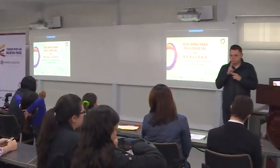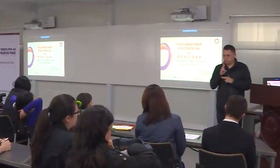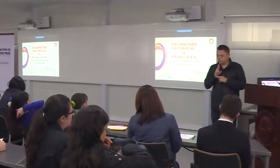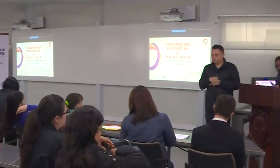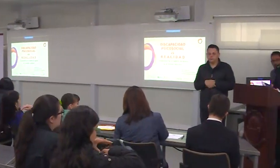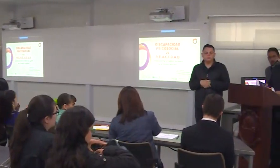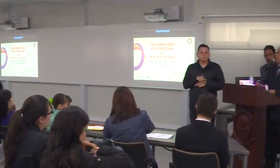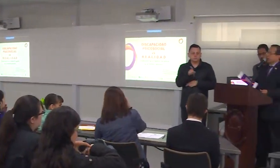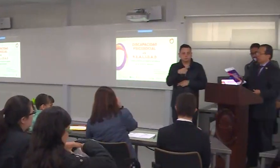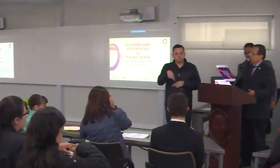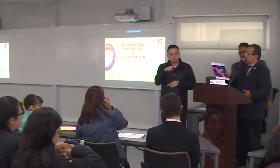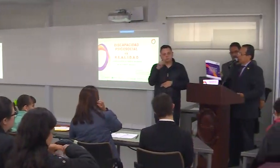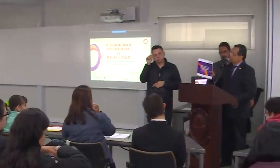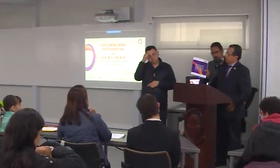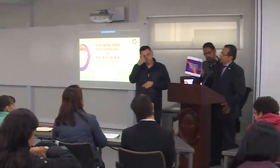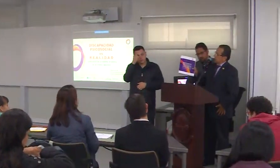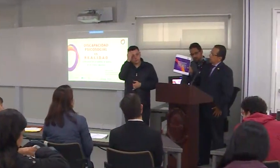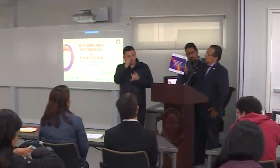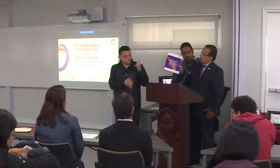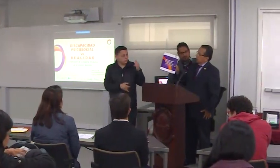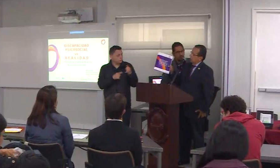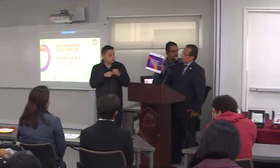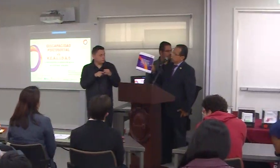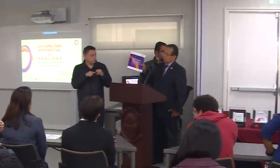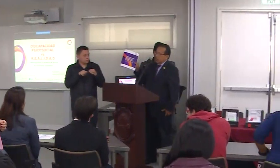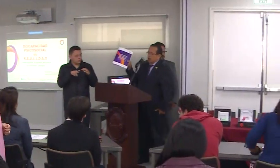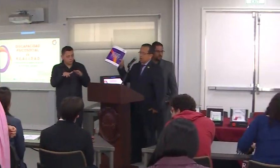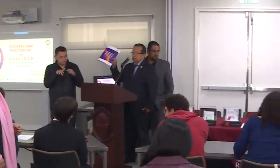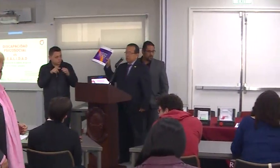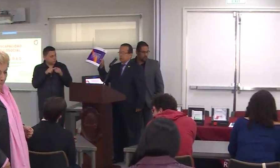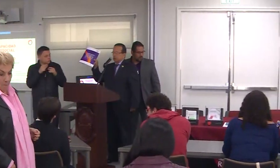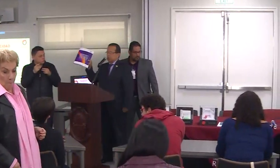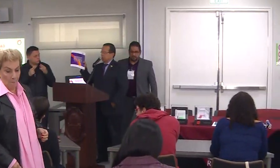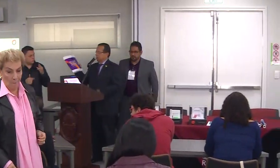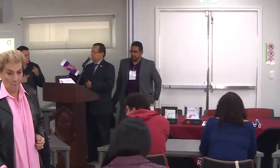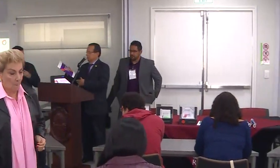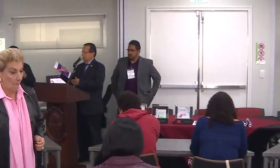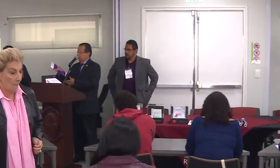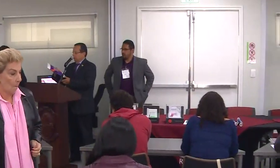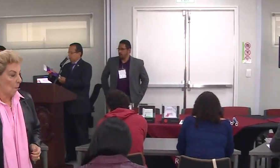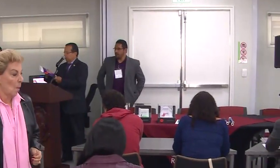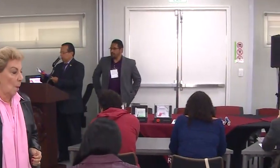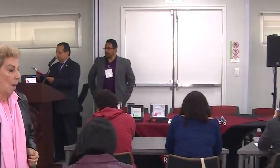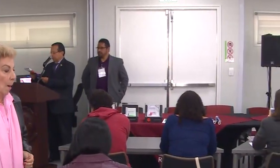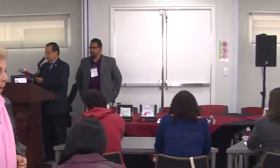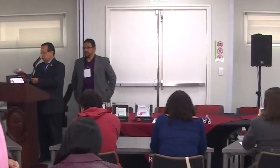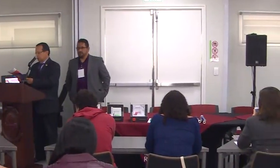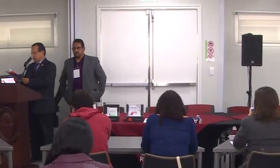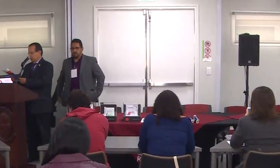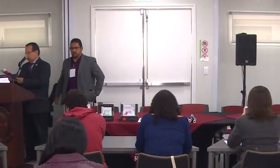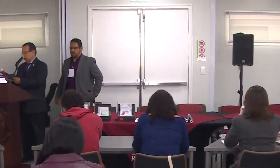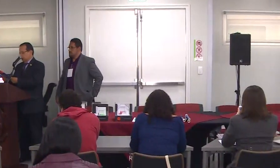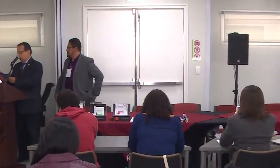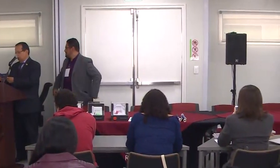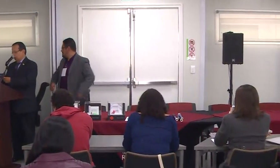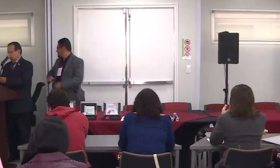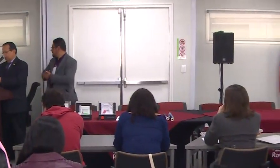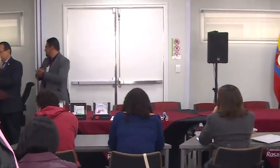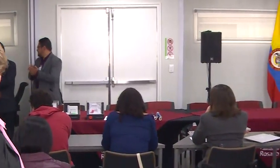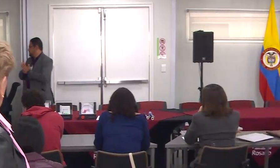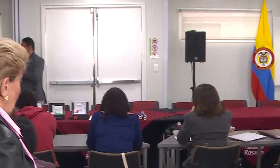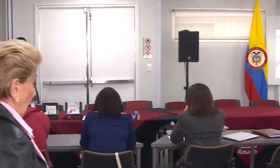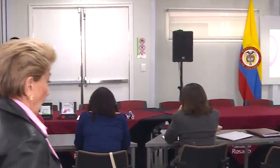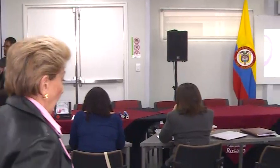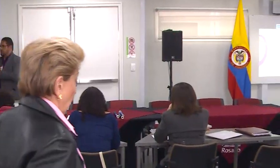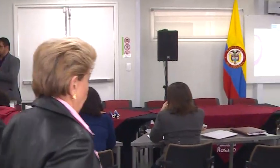recordarles que al final de la jornada tendrán esta cartilla discapacidad psicosocial y